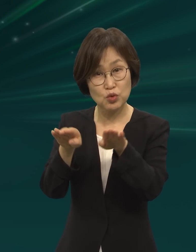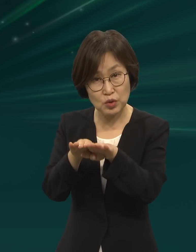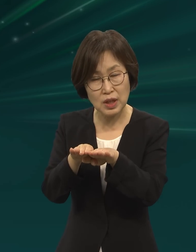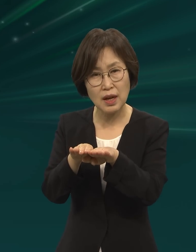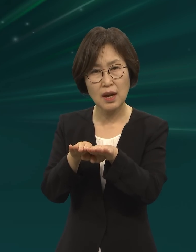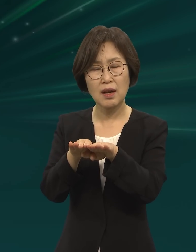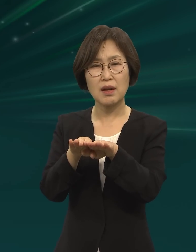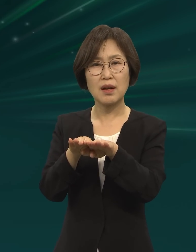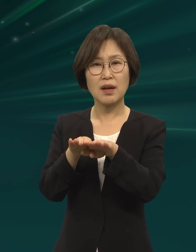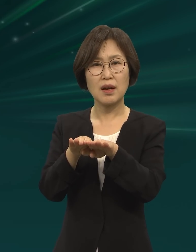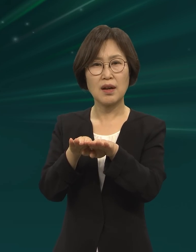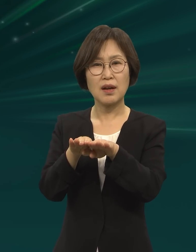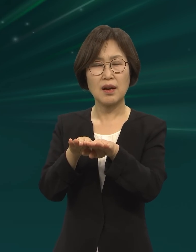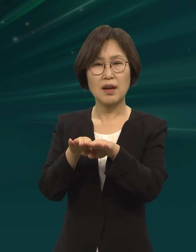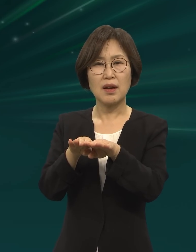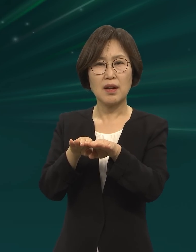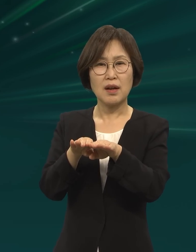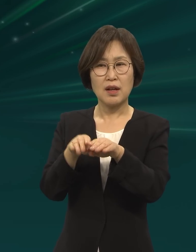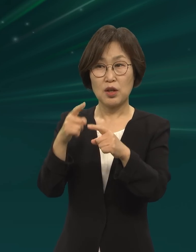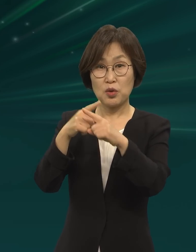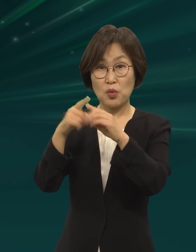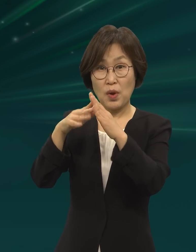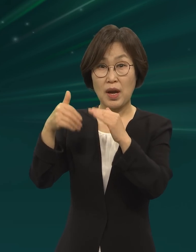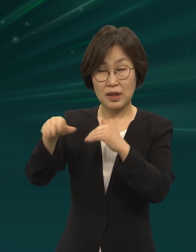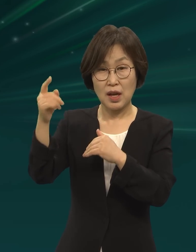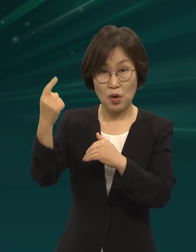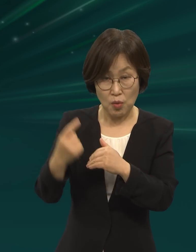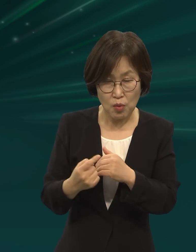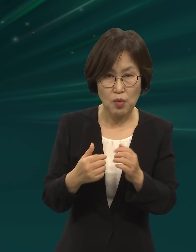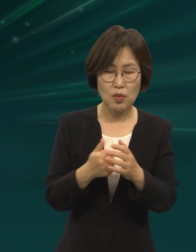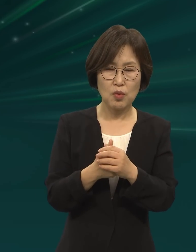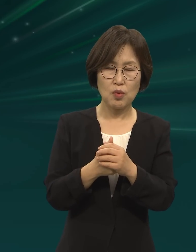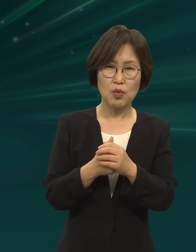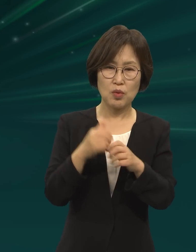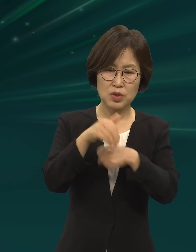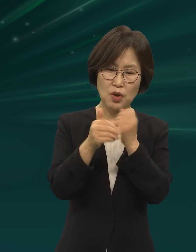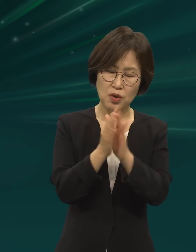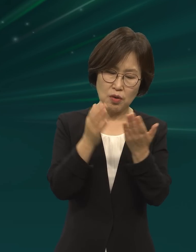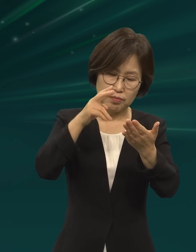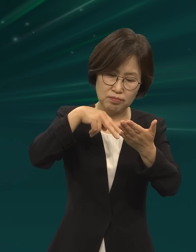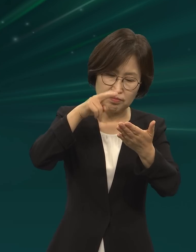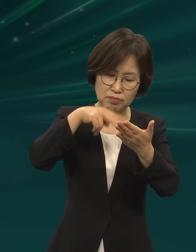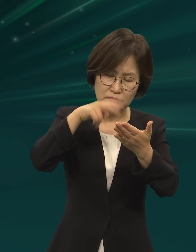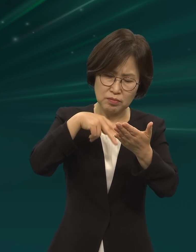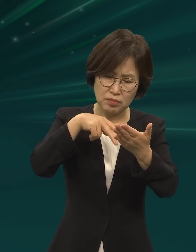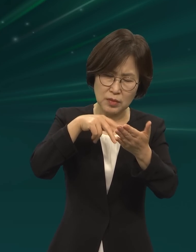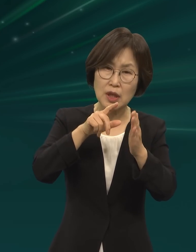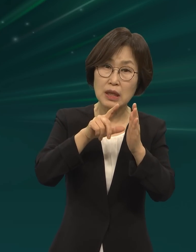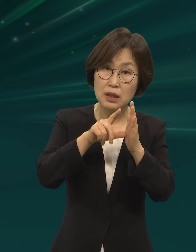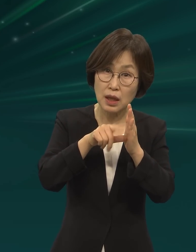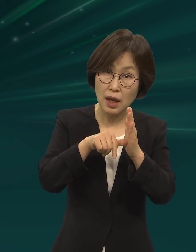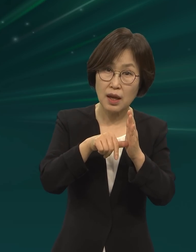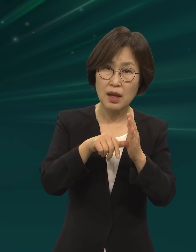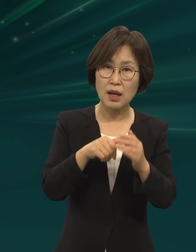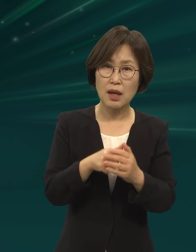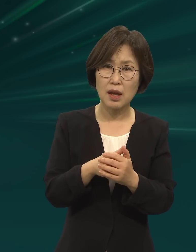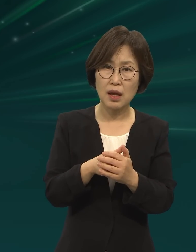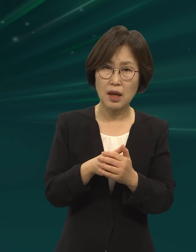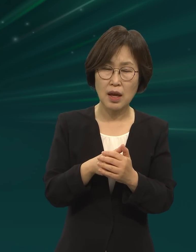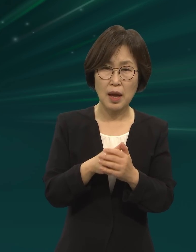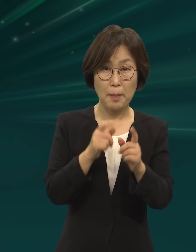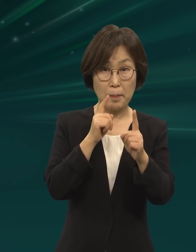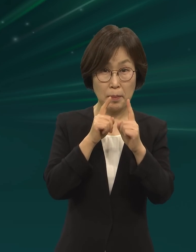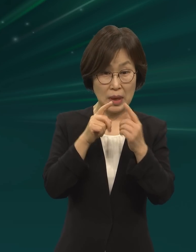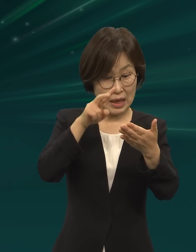아침 일어나서 이제 공부를 합니다. 성경 공부하는데 그때 이렇게 말씀